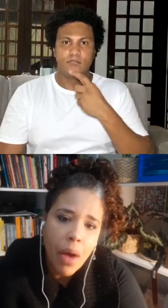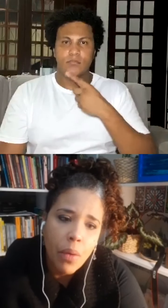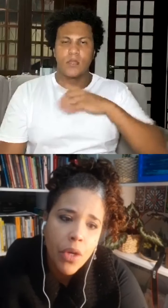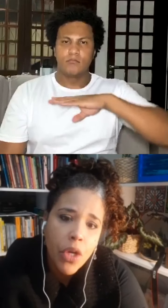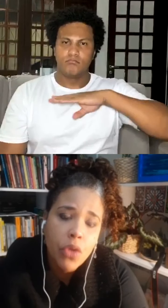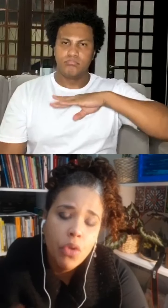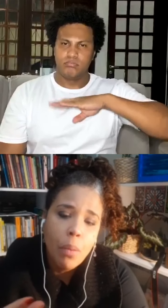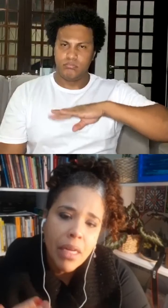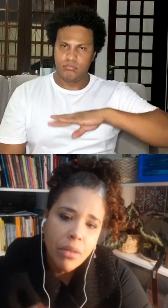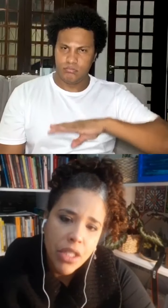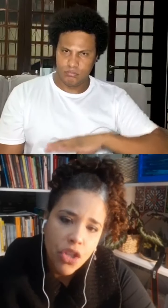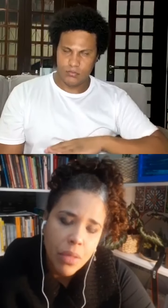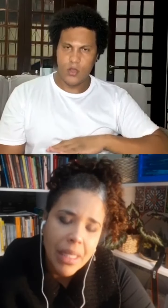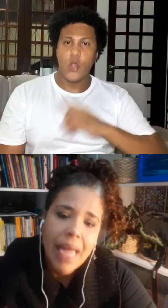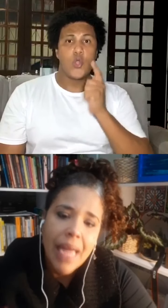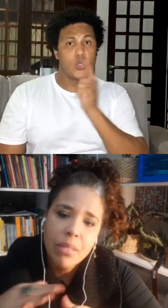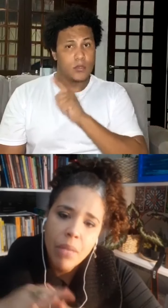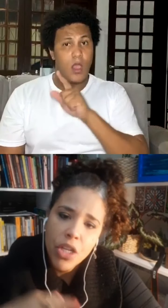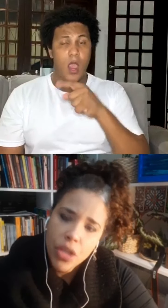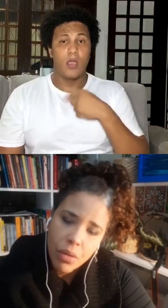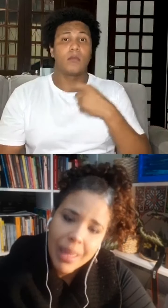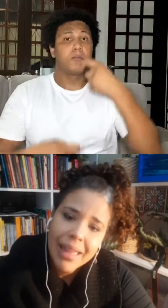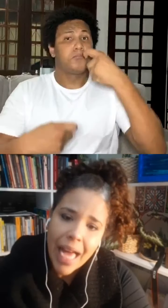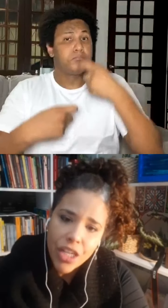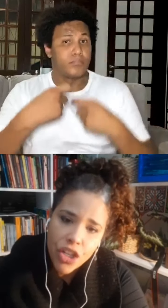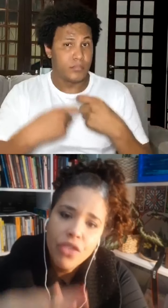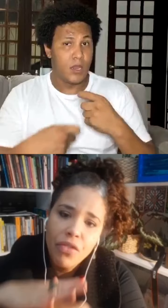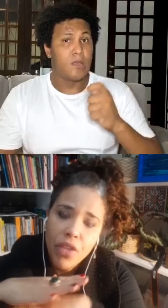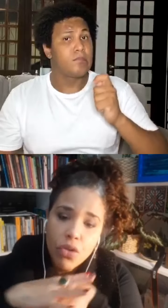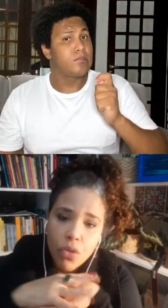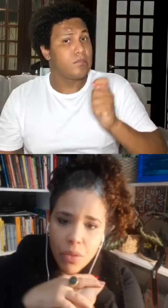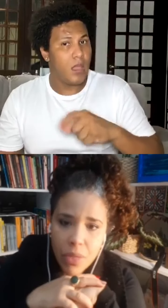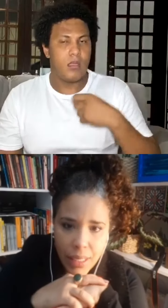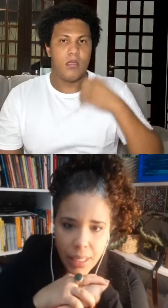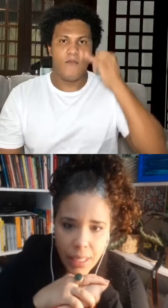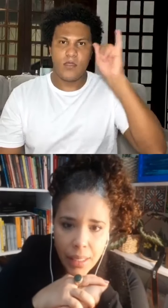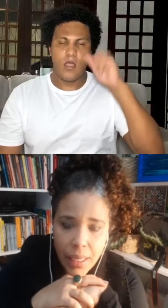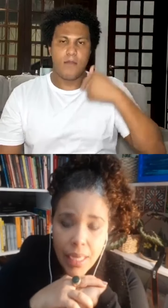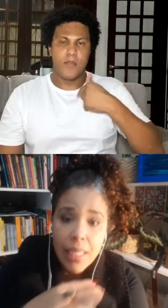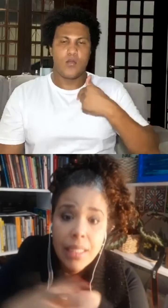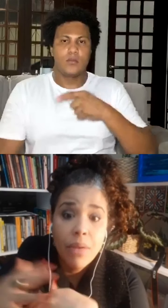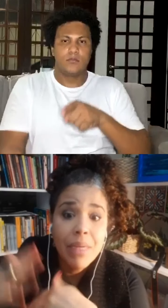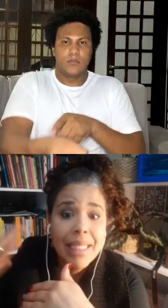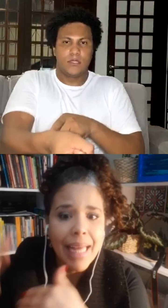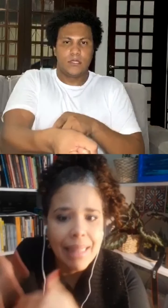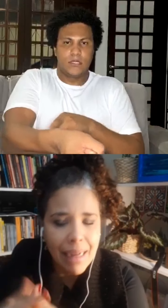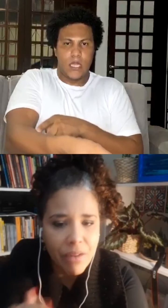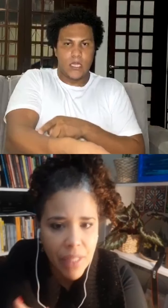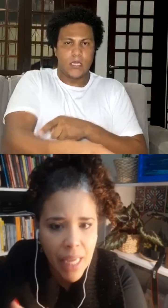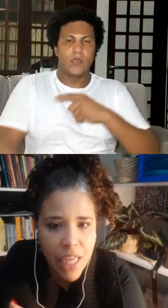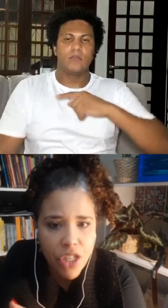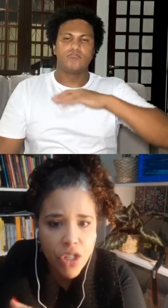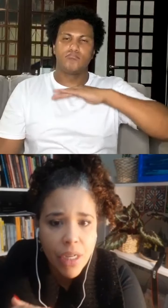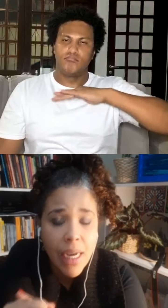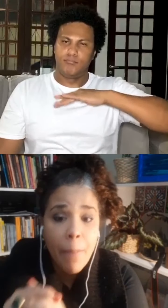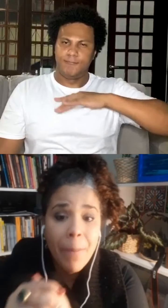sexual tomando esses cuidados e baixando a taxa de vírus no meu sangue. E se eu quiser ter